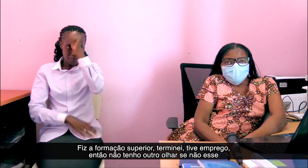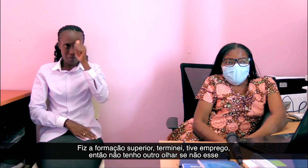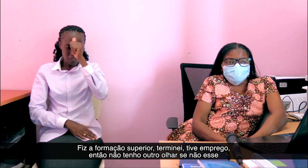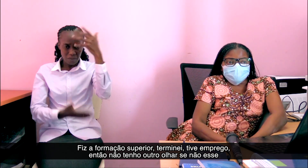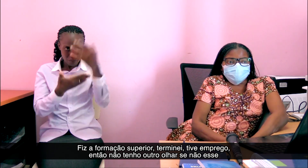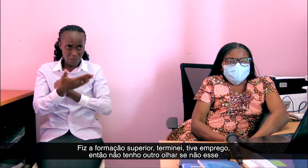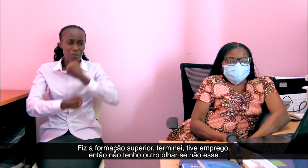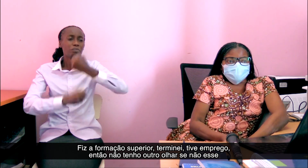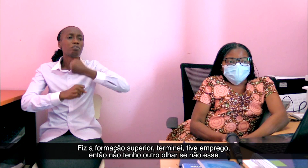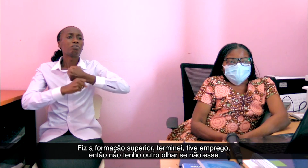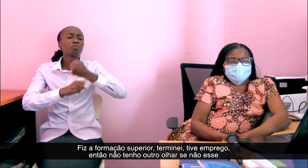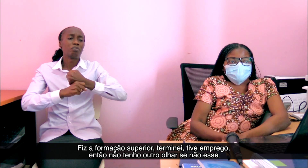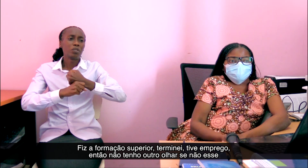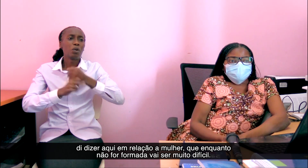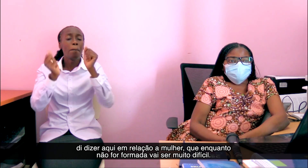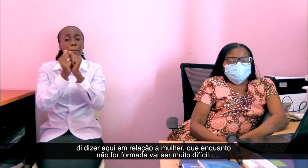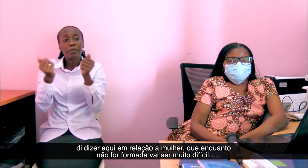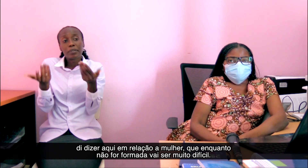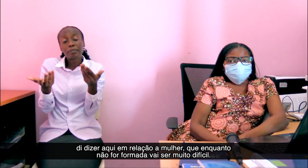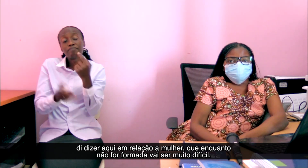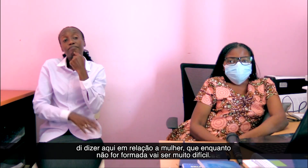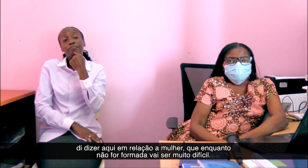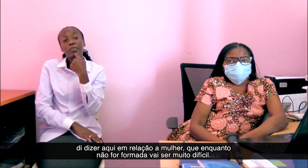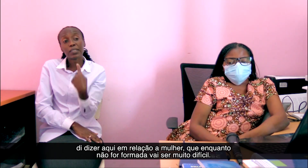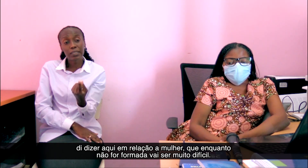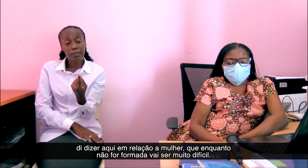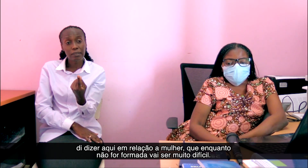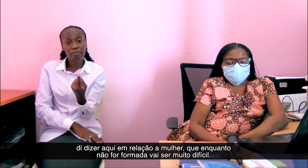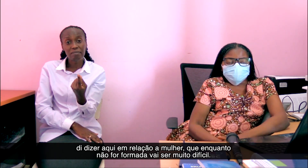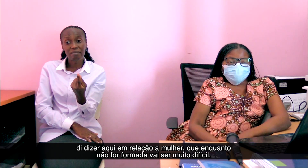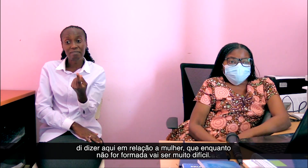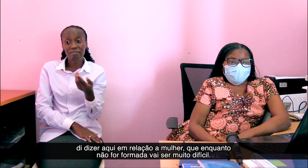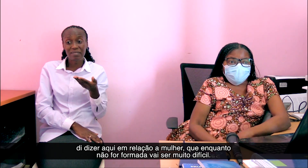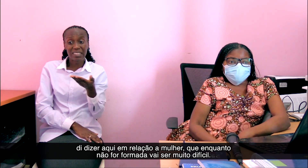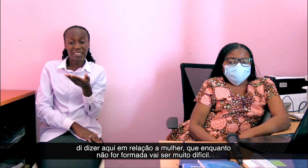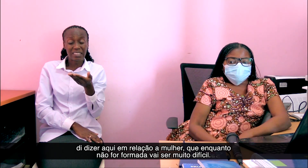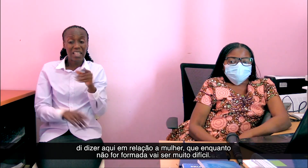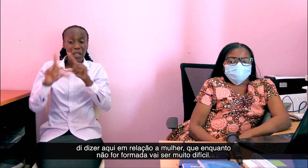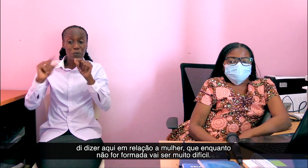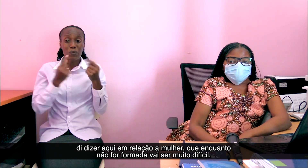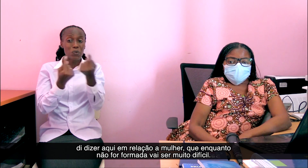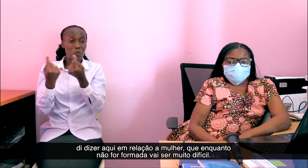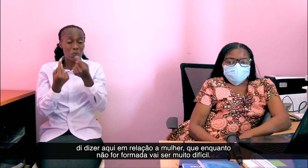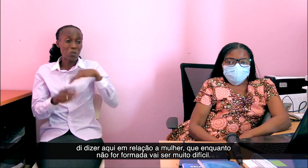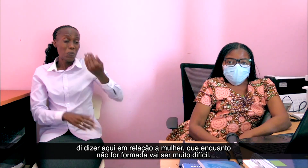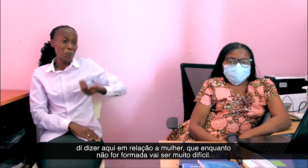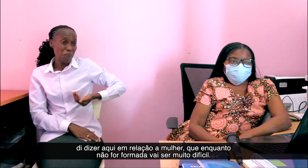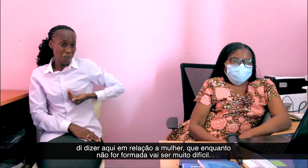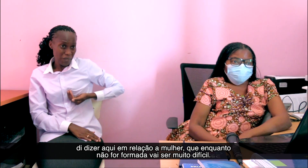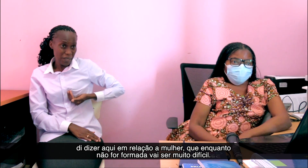olhar senão esse de dizer que aqui em relação à mulher, que enquanto não for